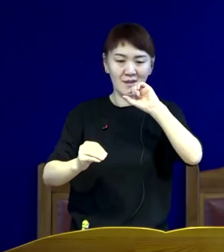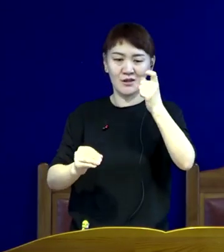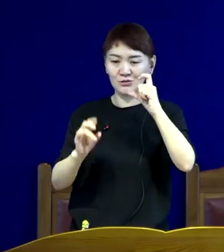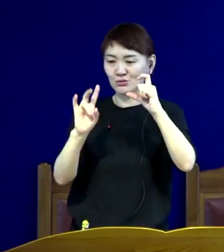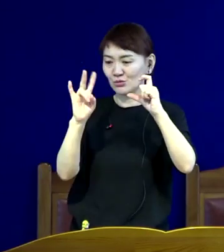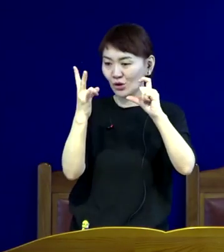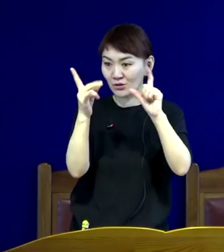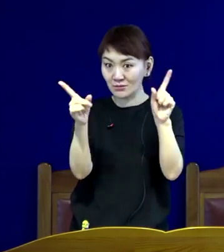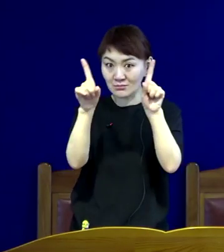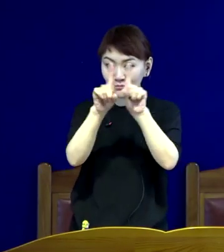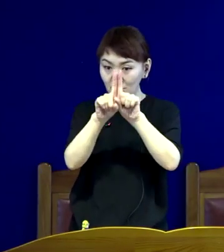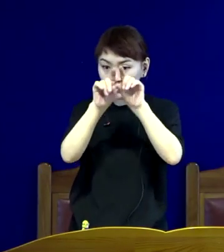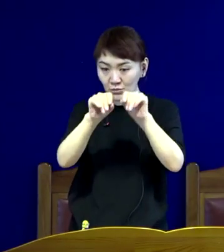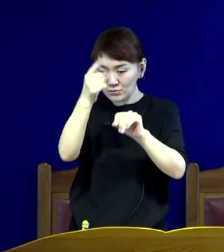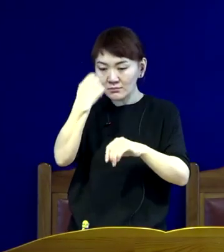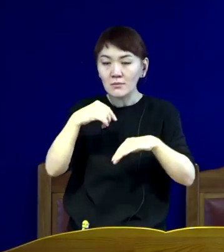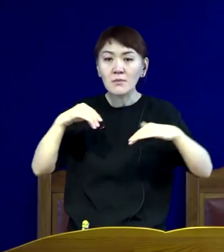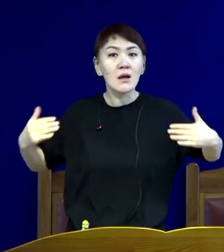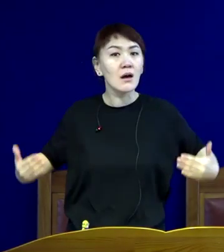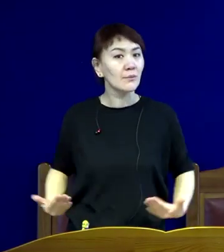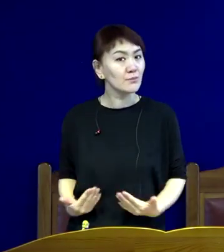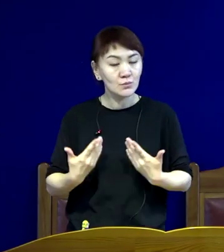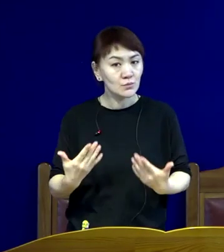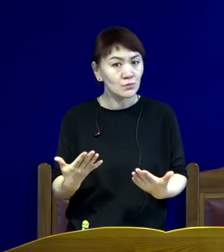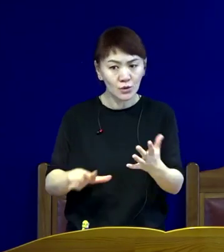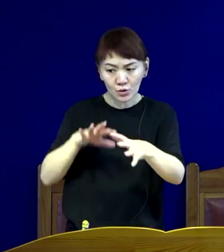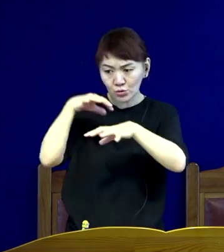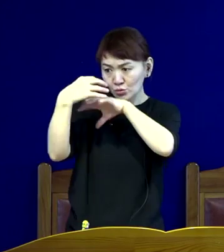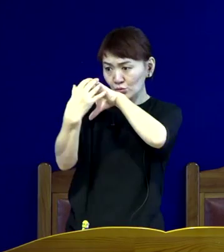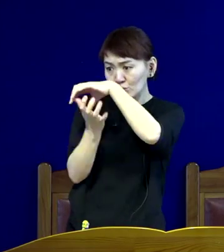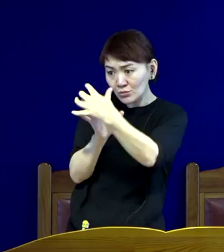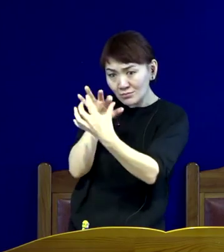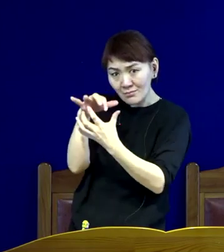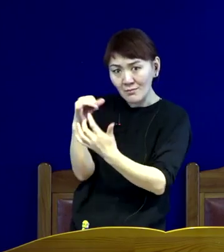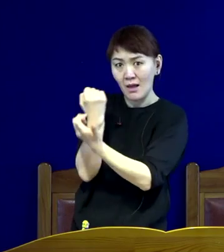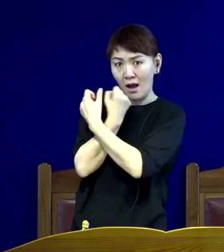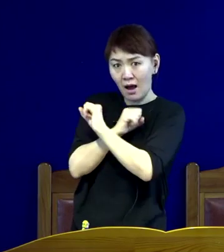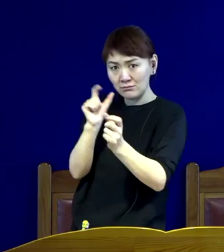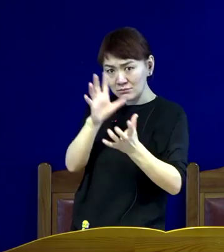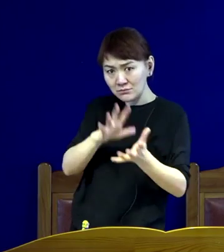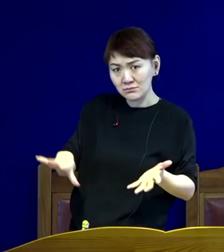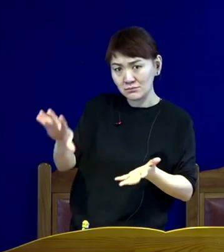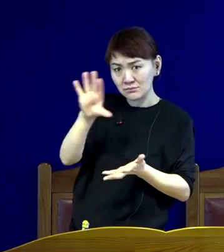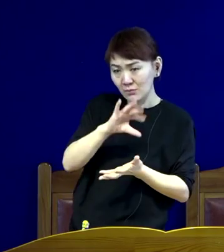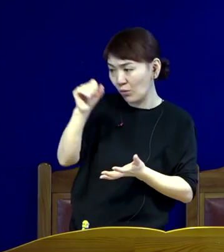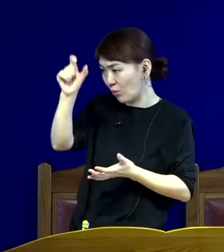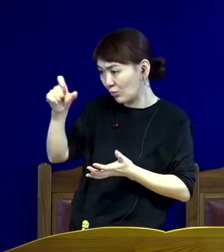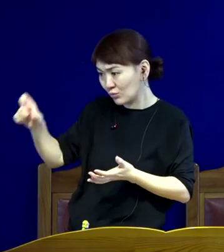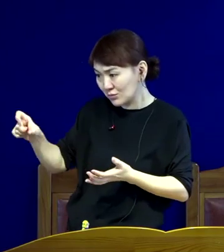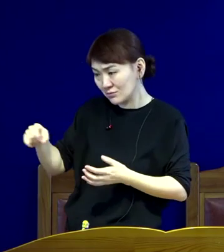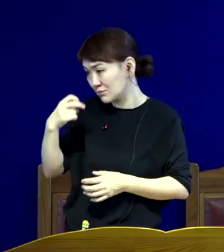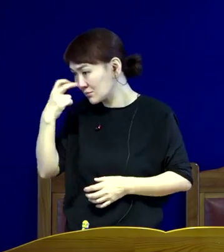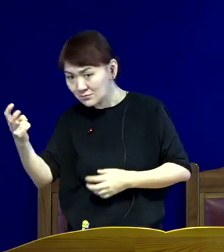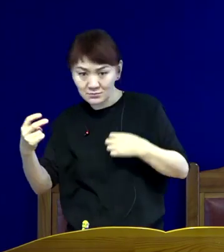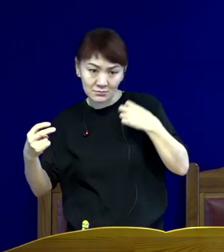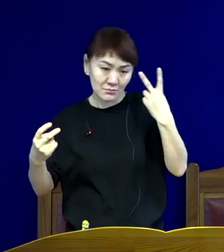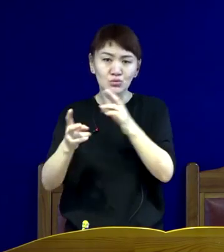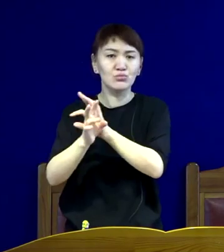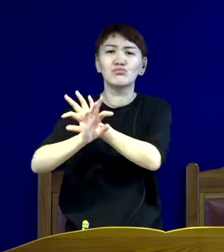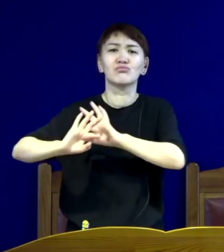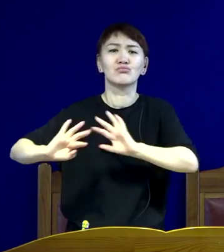사람들이 생각하는 바하고는 너무나도 많이 다릅니다. 세상 사람들은 연애도 하고 자기가